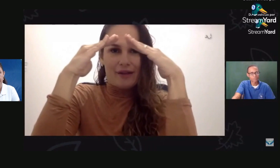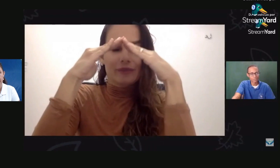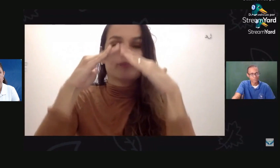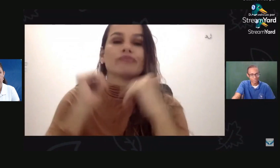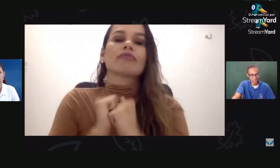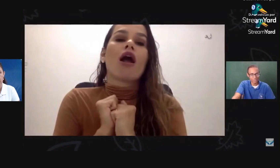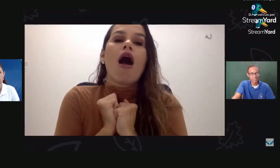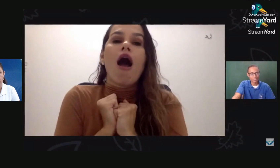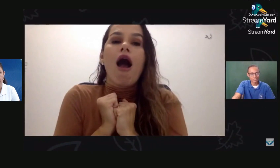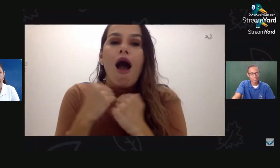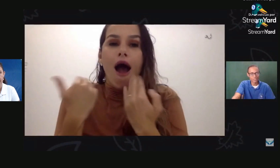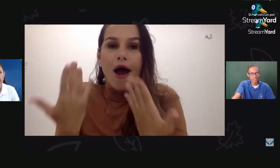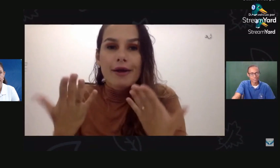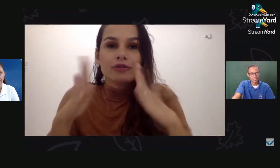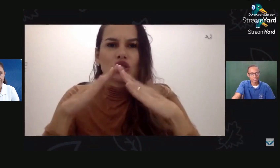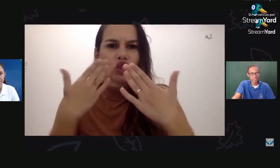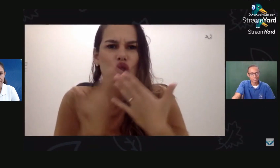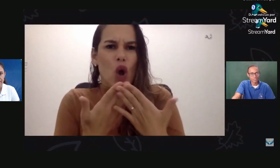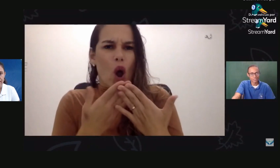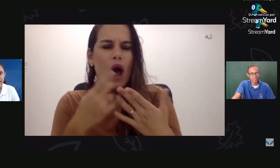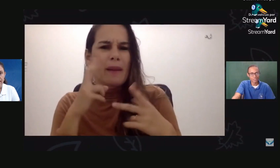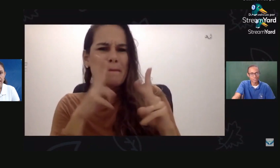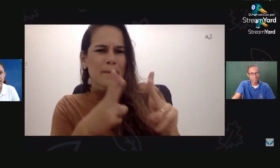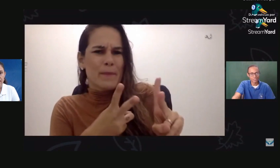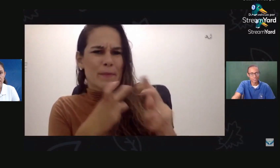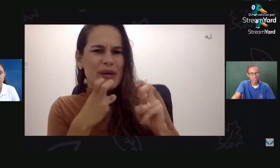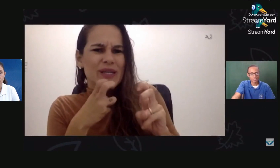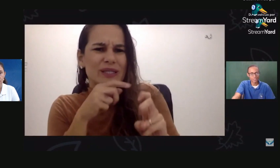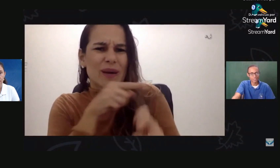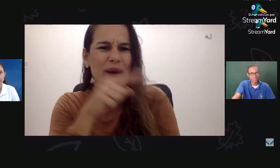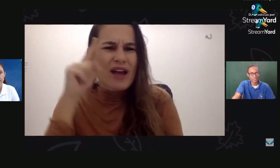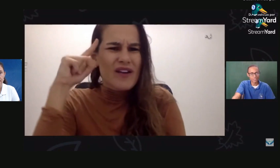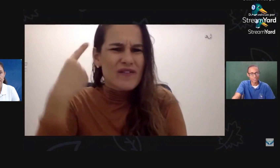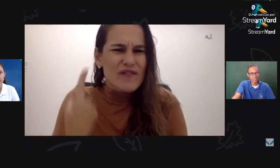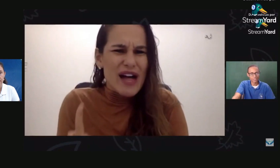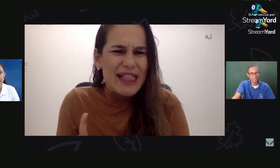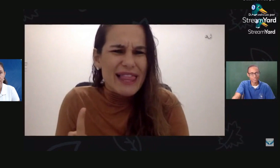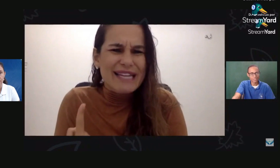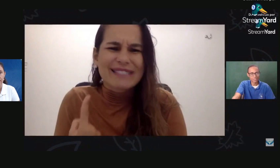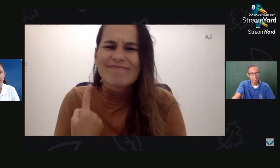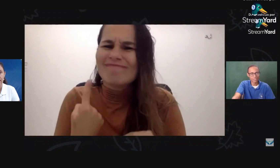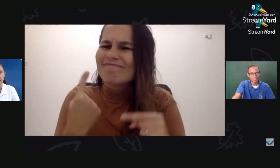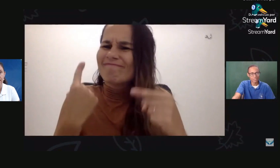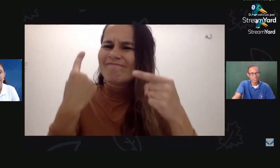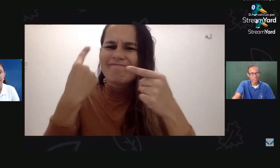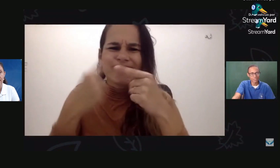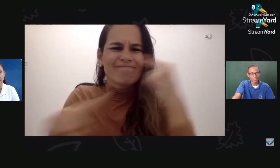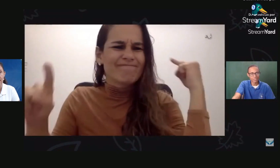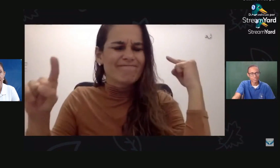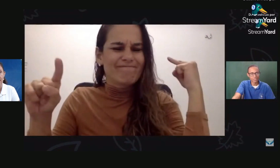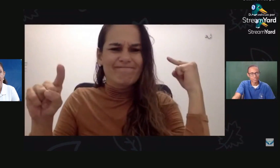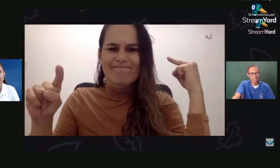escola pertinho então de casa, e essa escola percebeu então